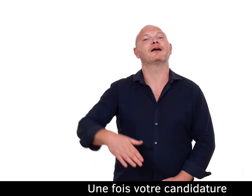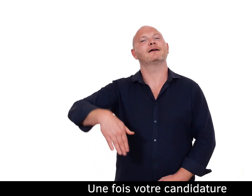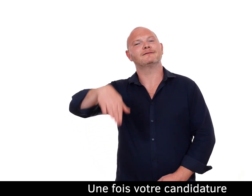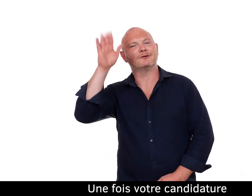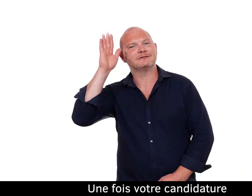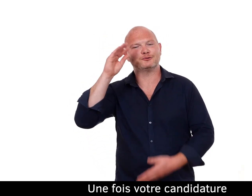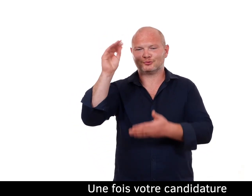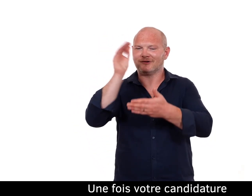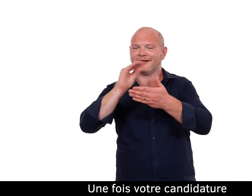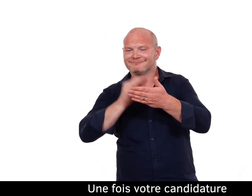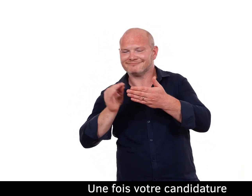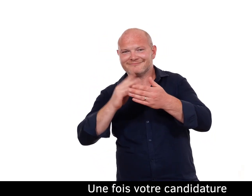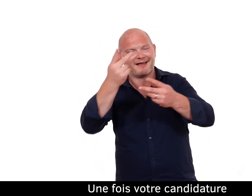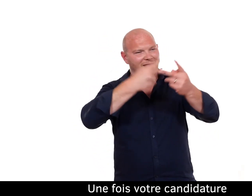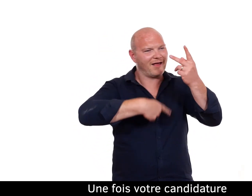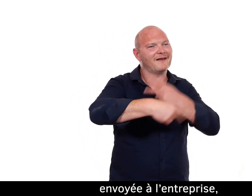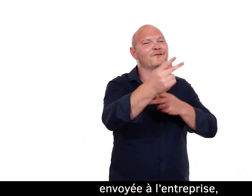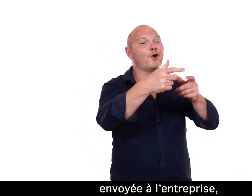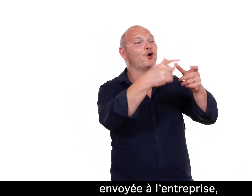Une fois votre candidature envoyée à l'entreprise,